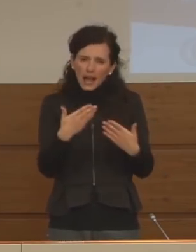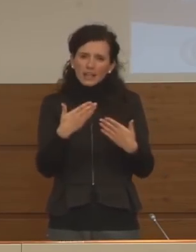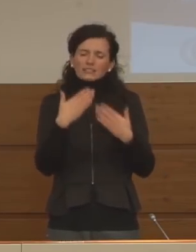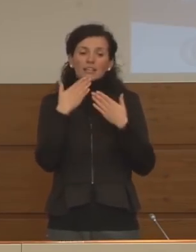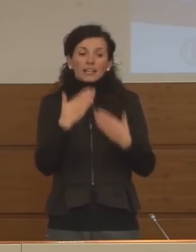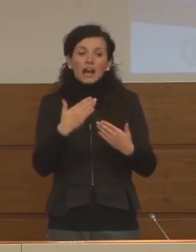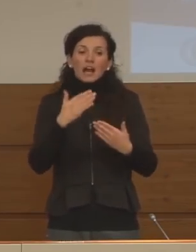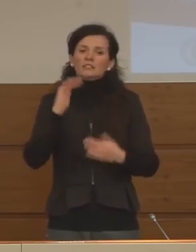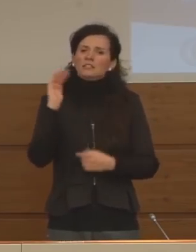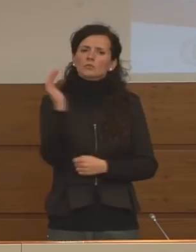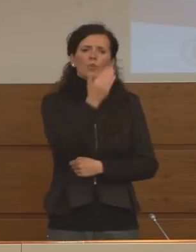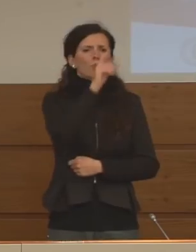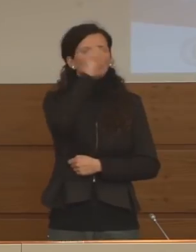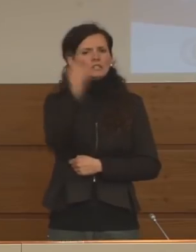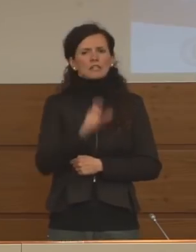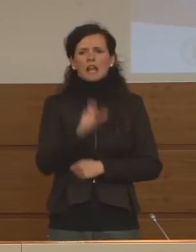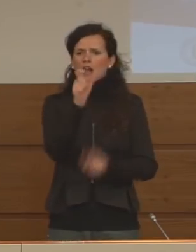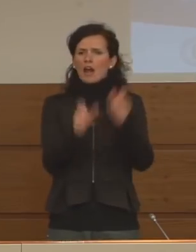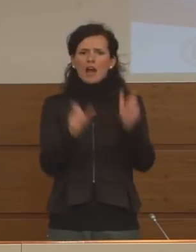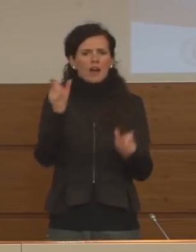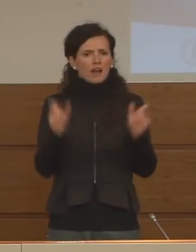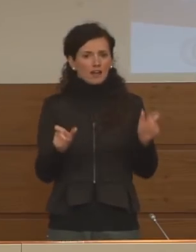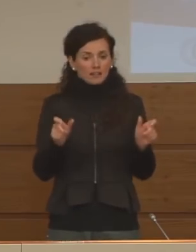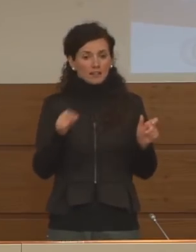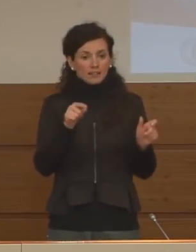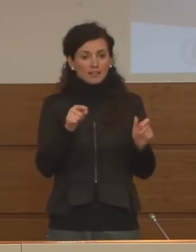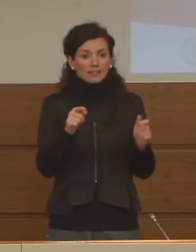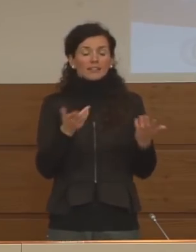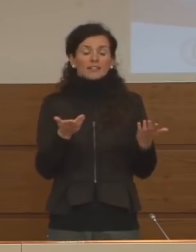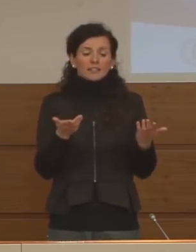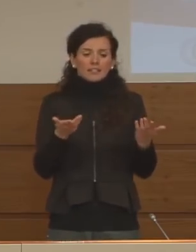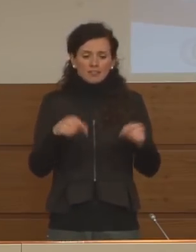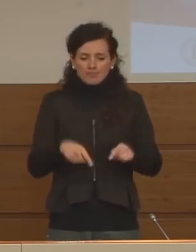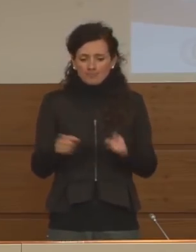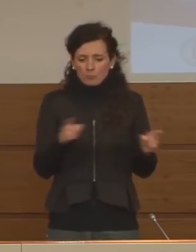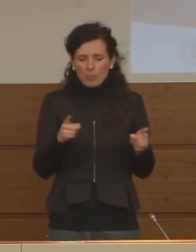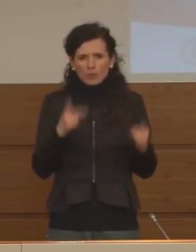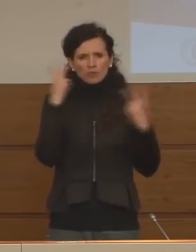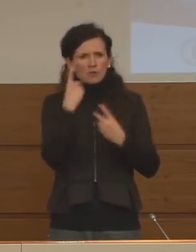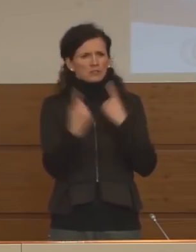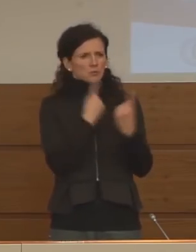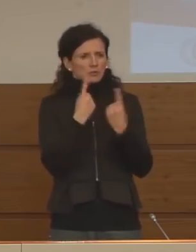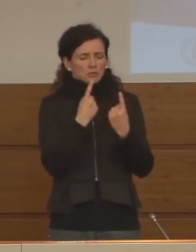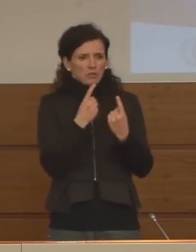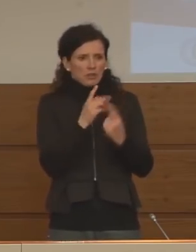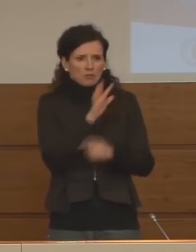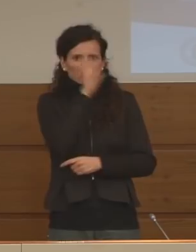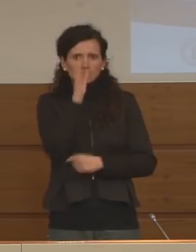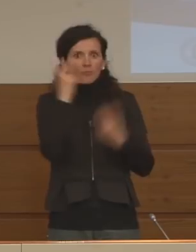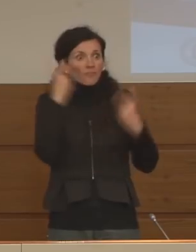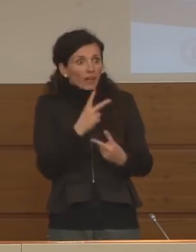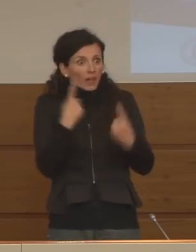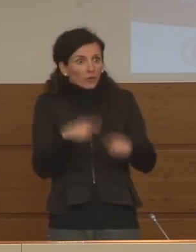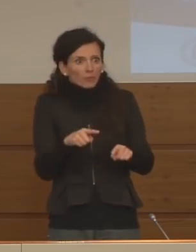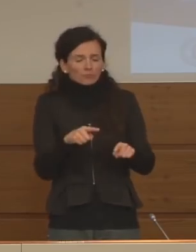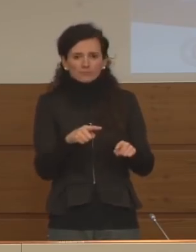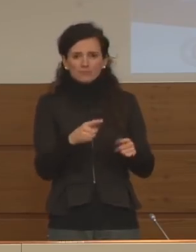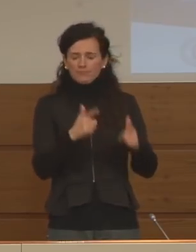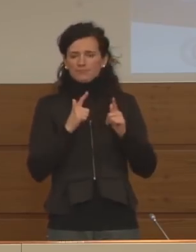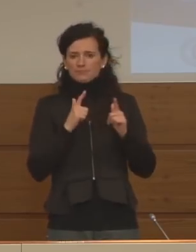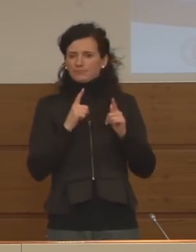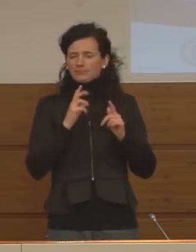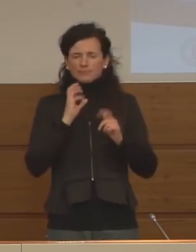gli italiani che stanno vivendo una condizione inusuale che però devono